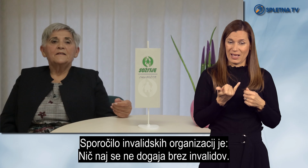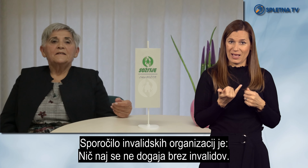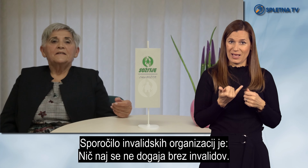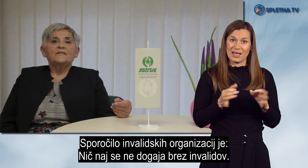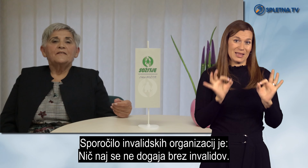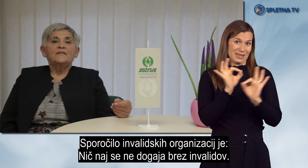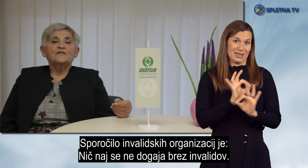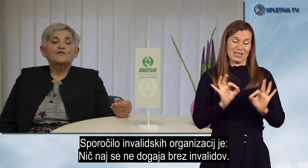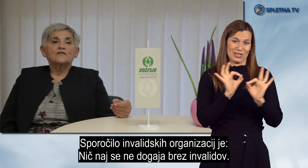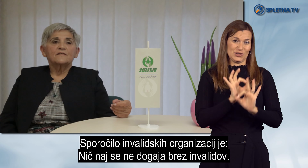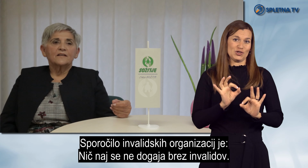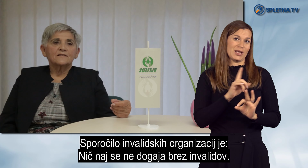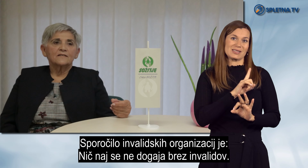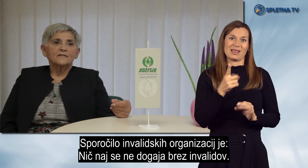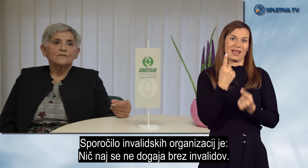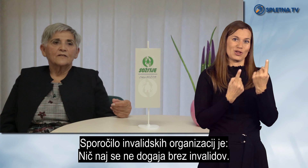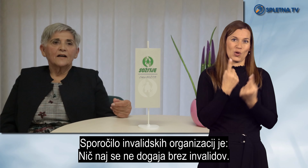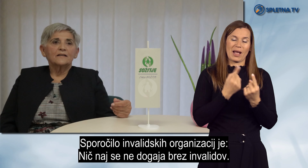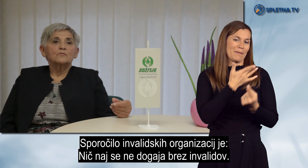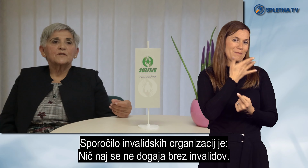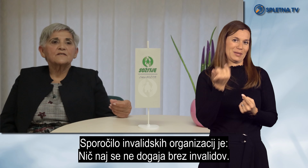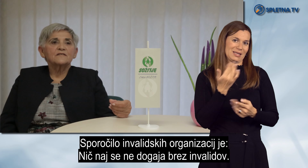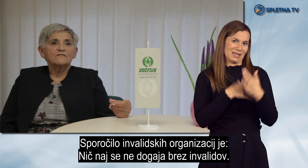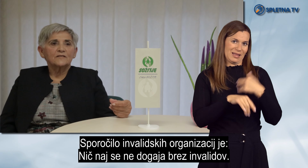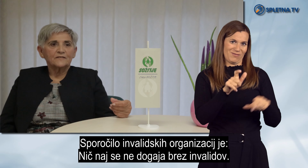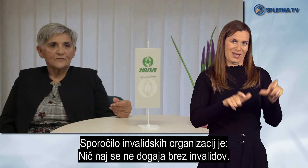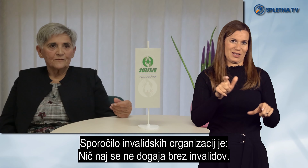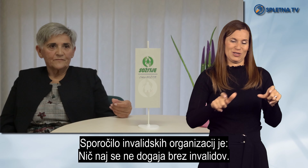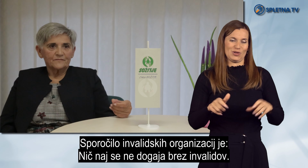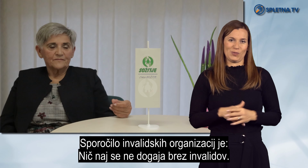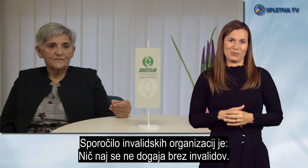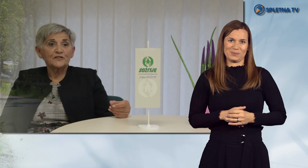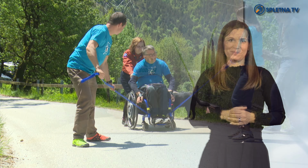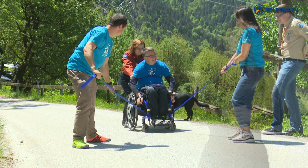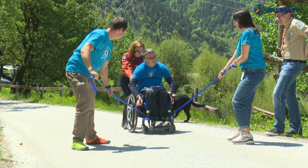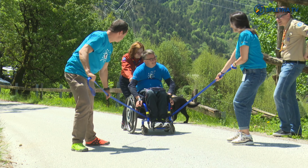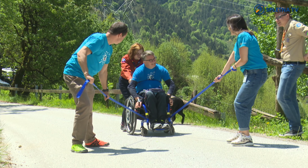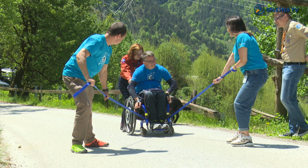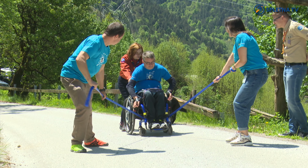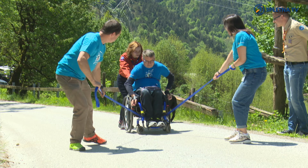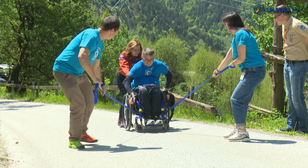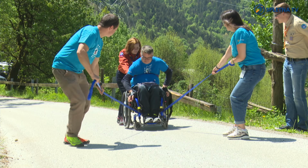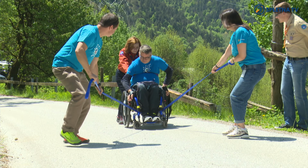je: nič naj se ne dogaja brez invalidov.